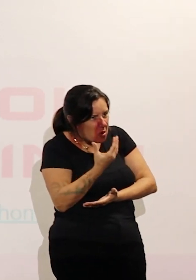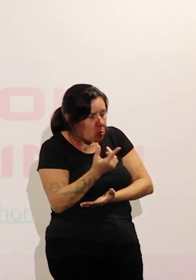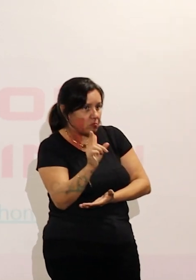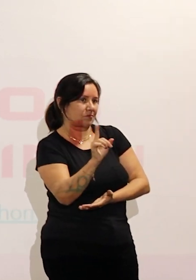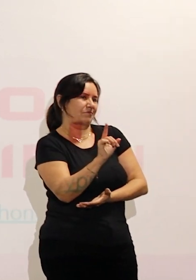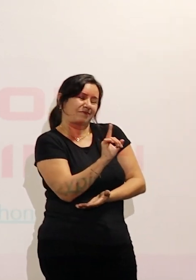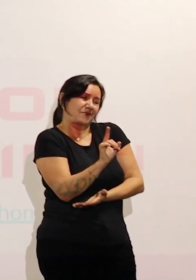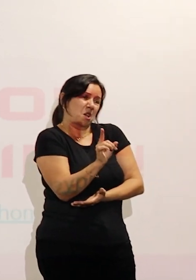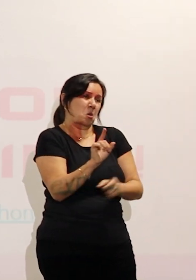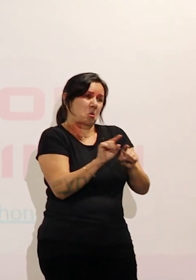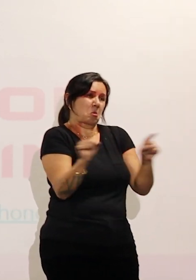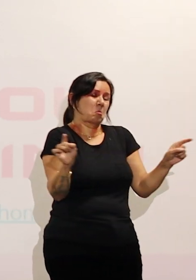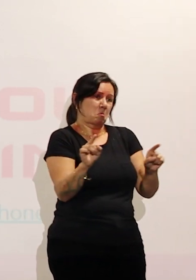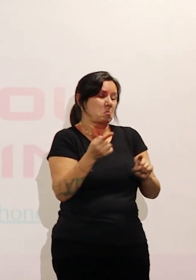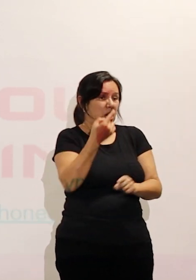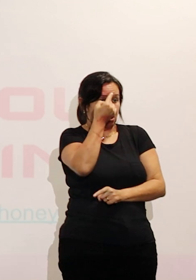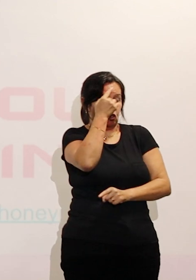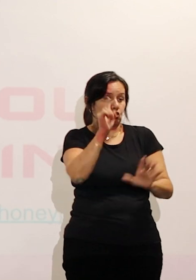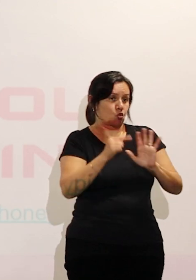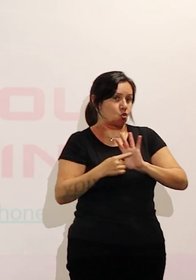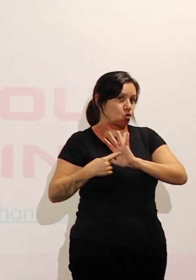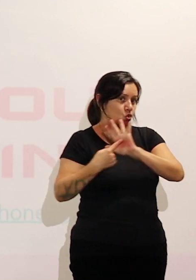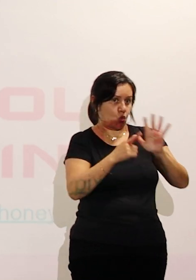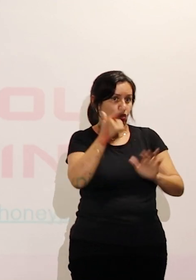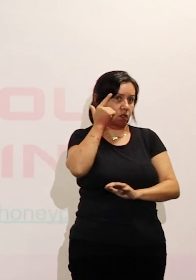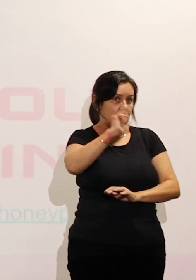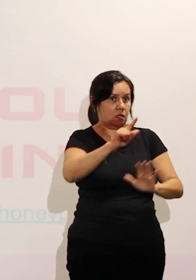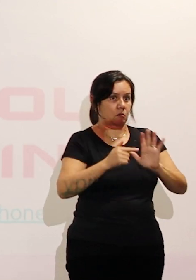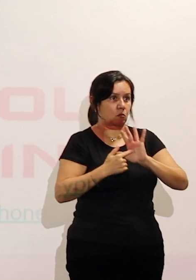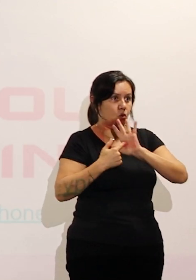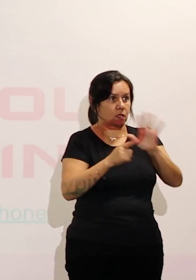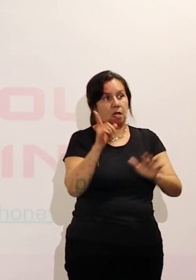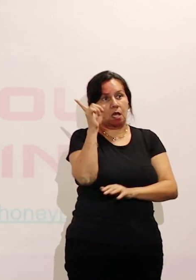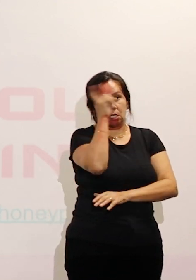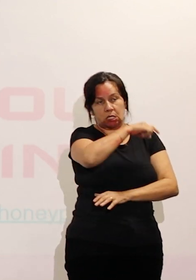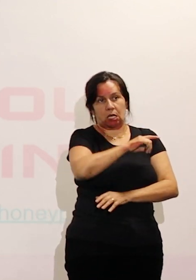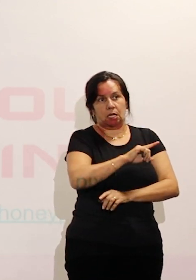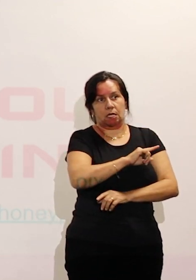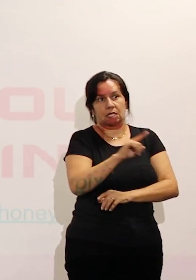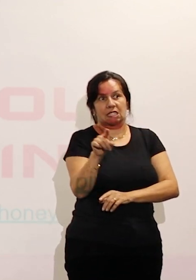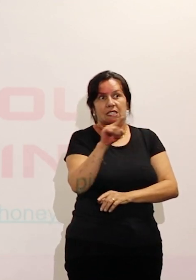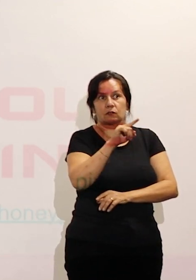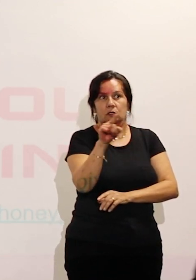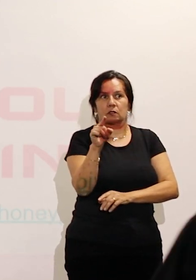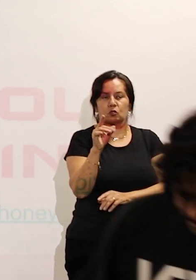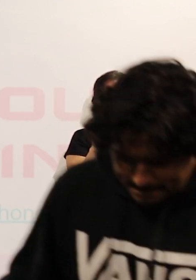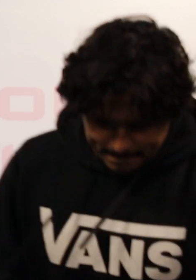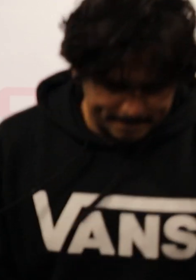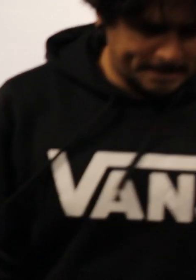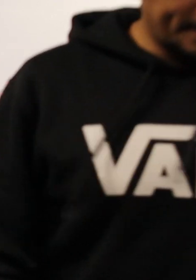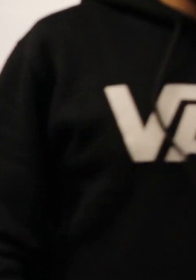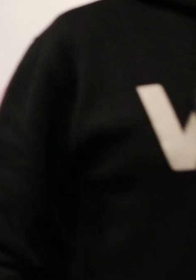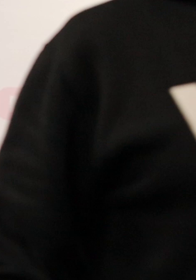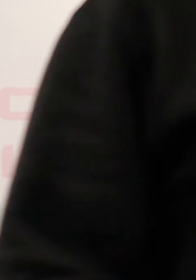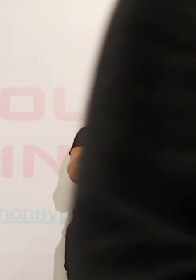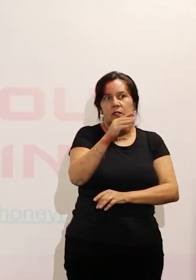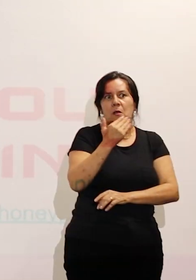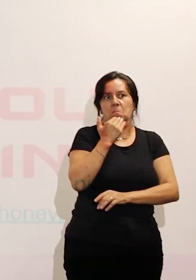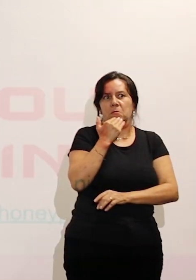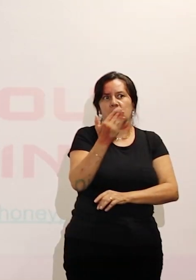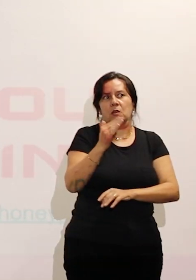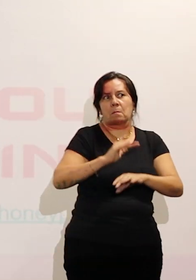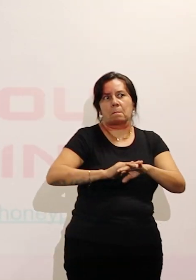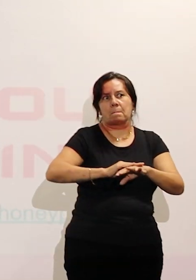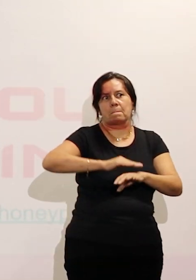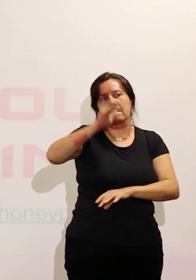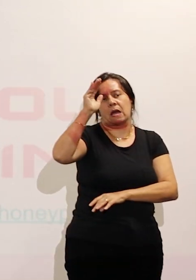passava a ideia e ficava mais ou menos bonitinho. Então, assim, mas você vai fazer uma coisa mais séria, mais puxada, você vai ter que pedir mais